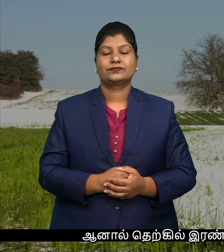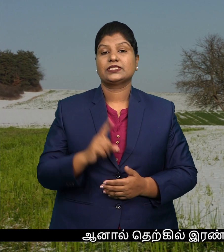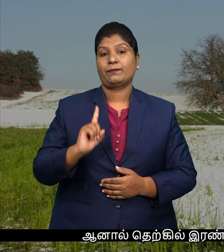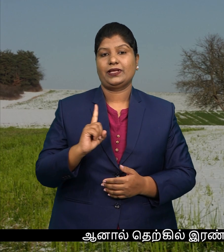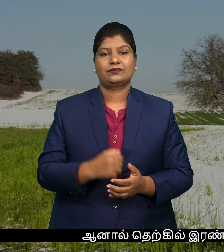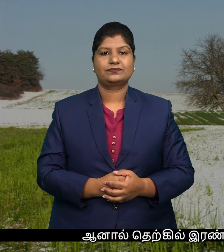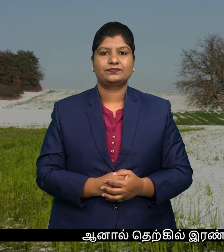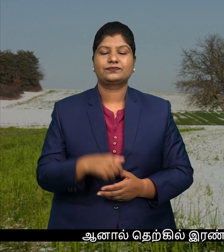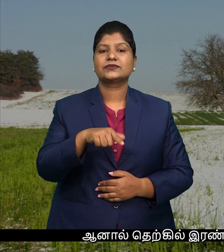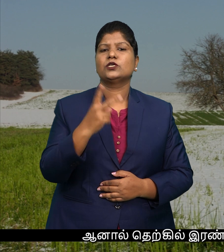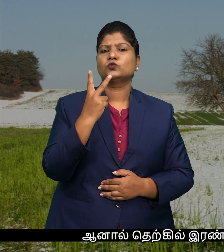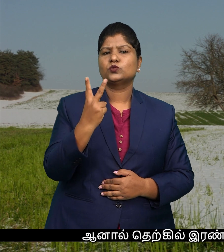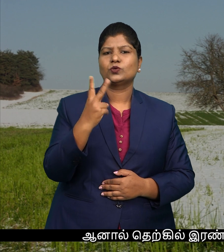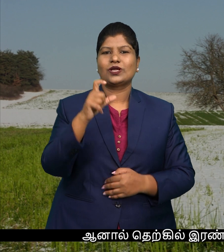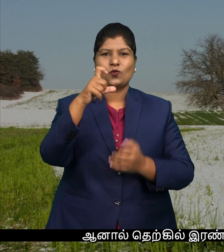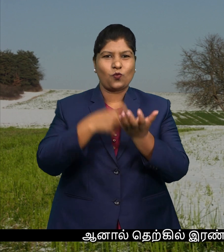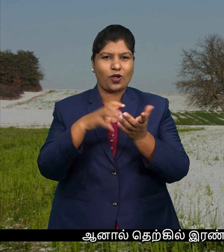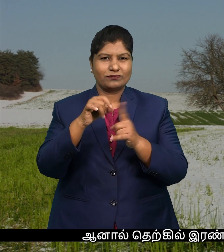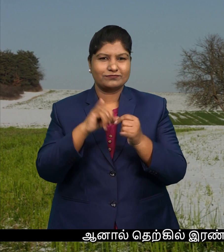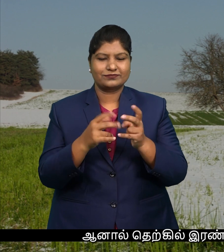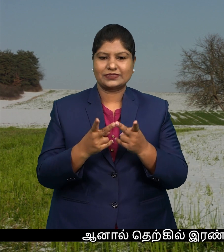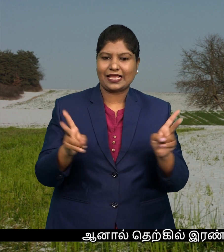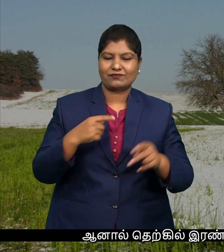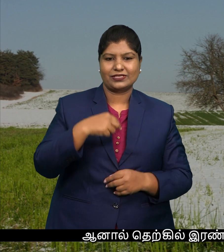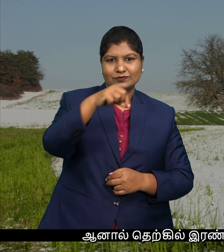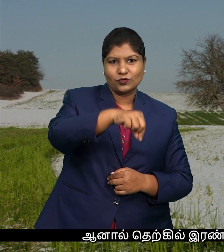ஆனால் தெற்கில் 2 பயிர்களை வளர்க்கலாம்.